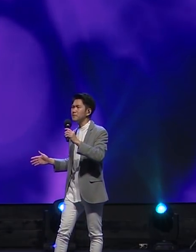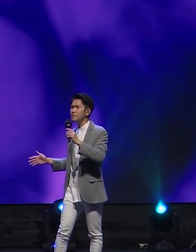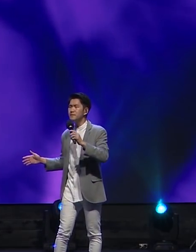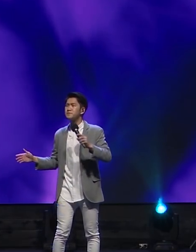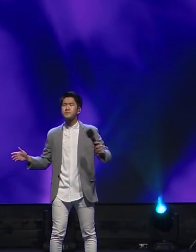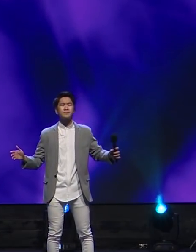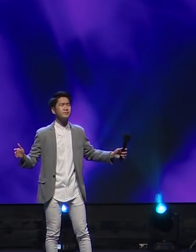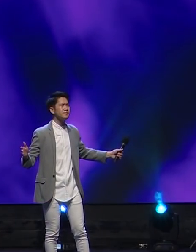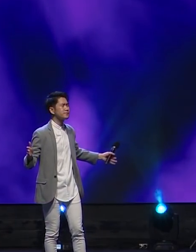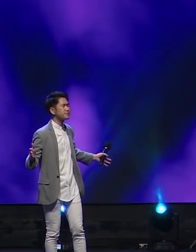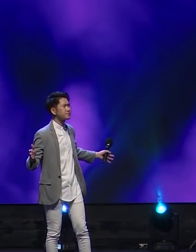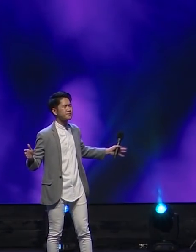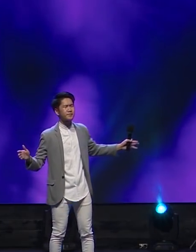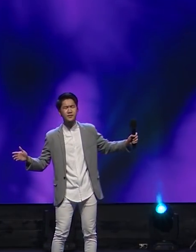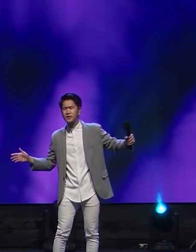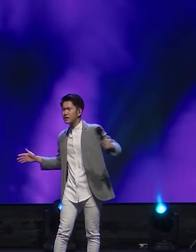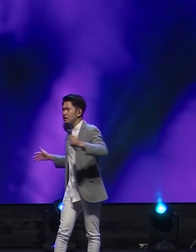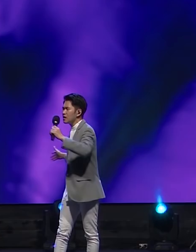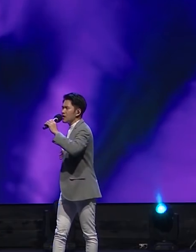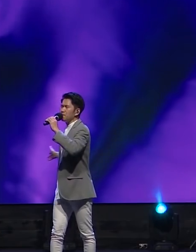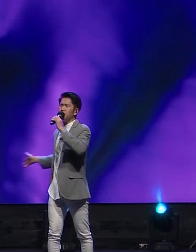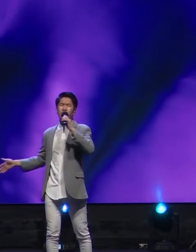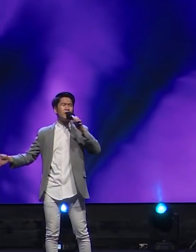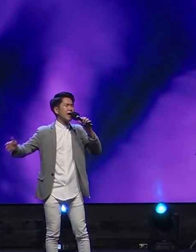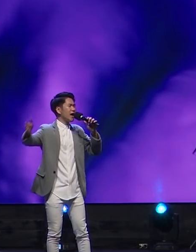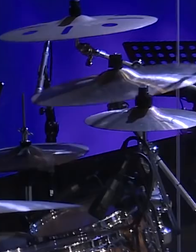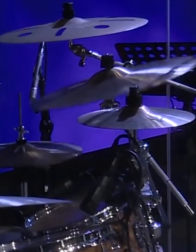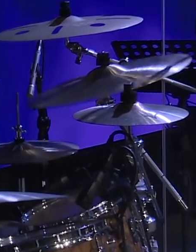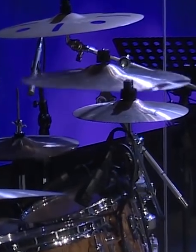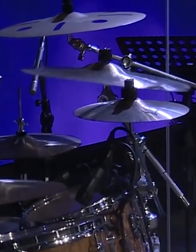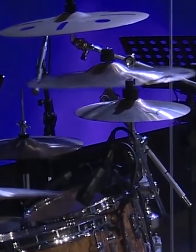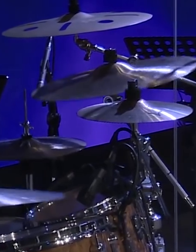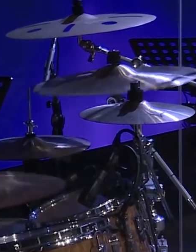Thank you Jesus. Mengalir